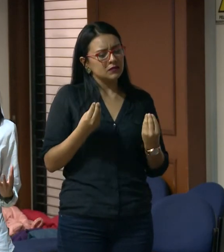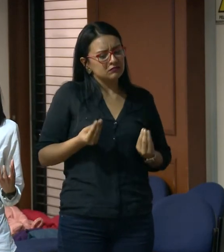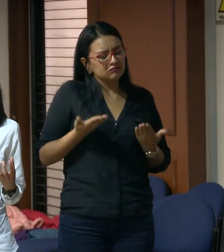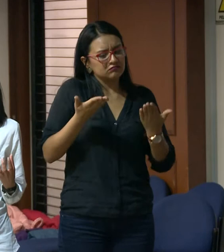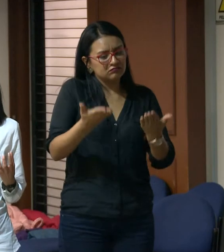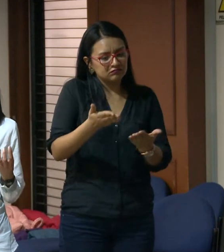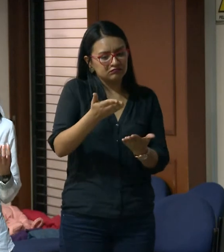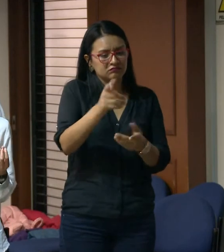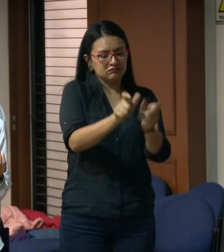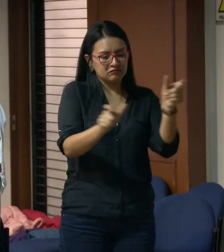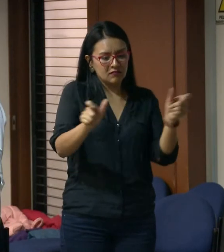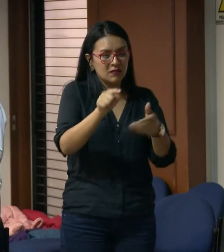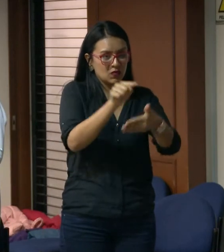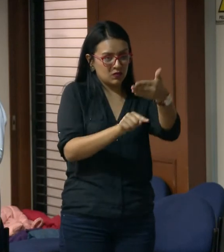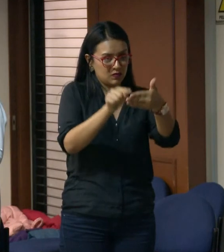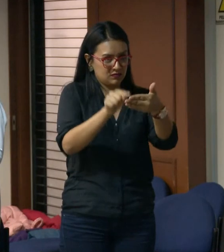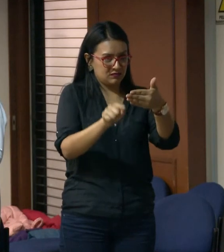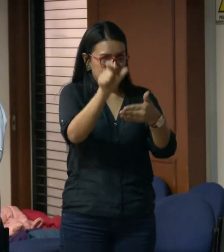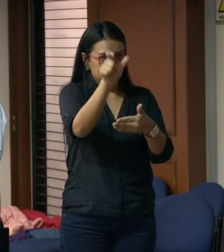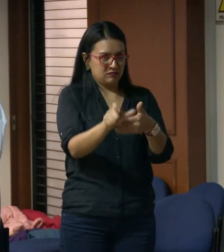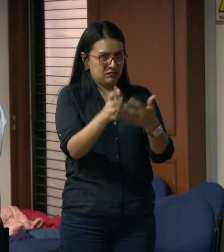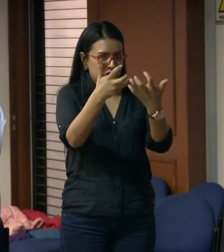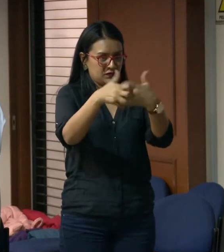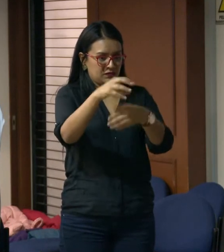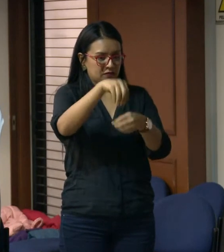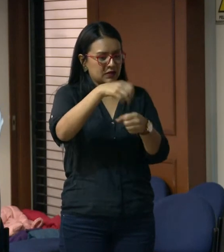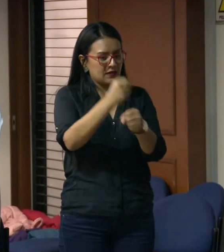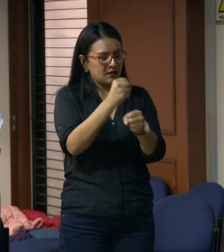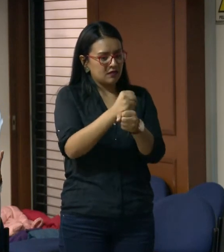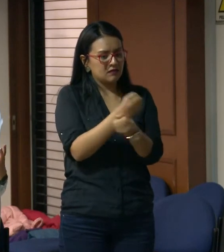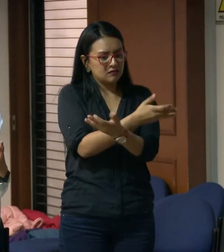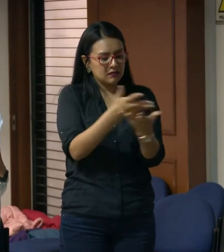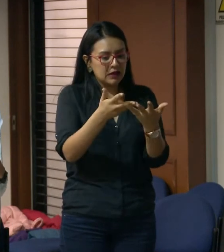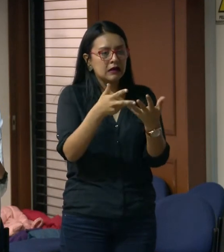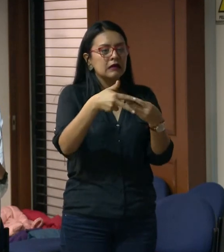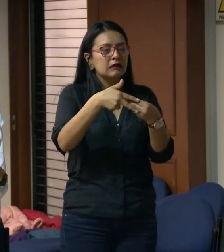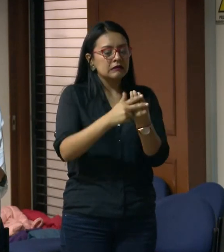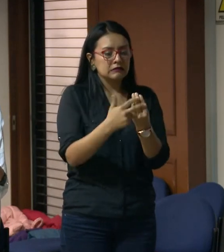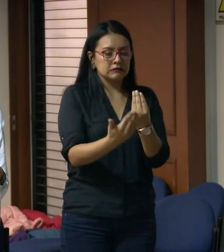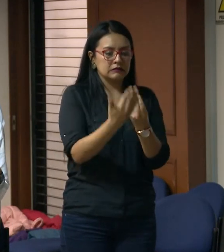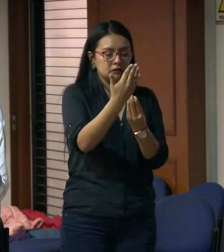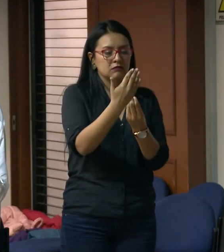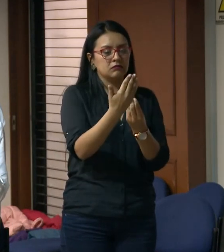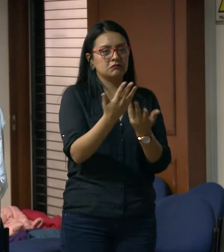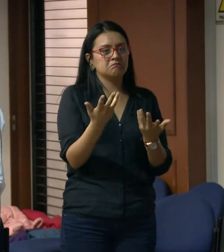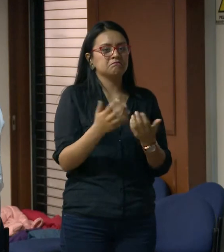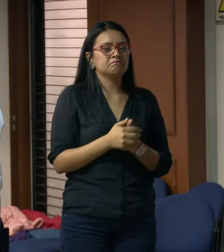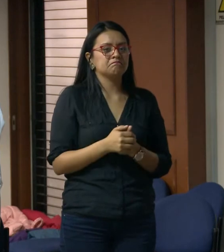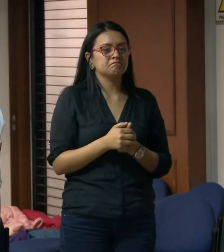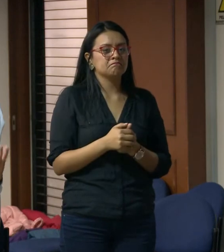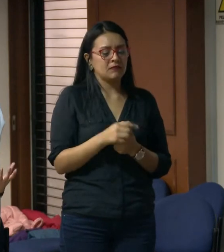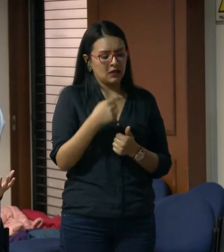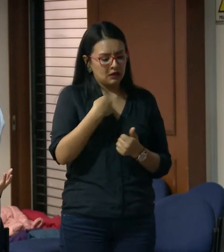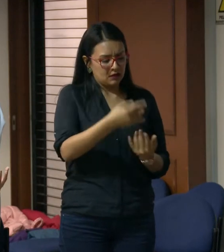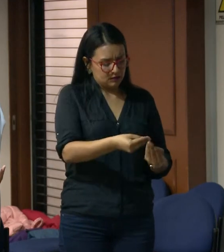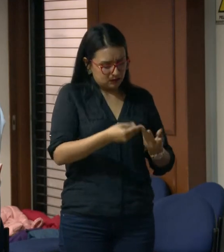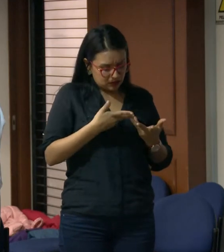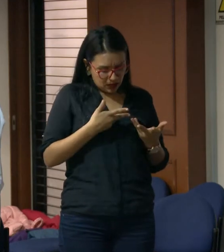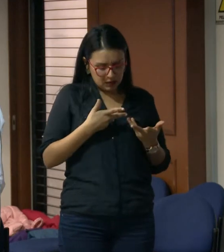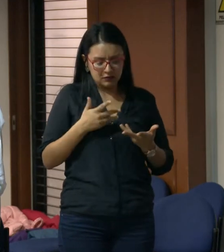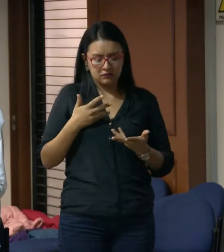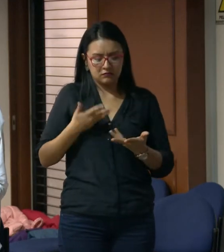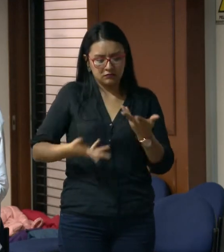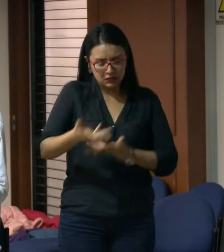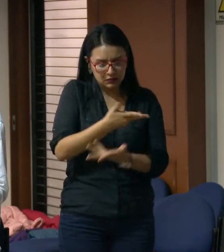brindar a los contratistas, a los funcionarios, esas diferentes herramientas que les permitiera generar procesos de comunicación